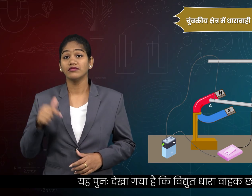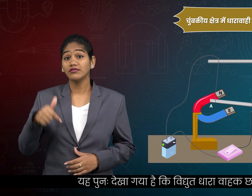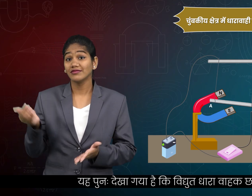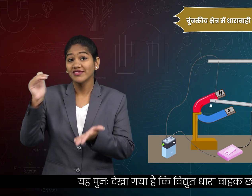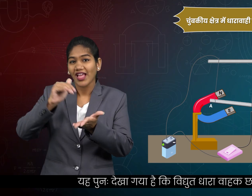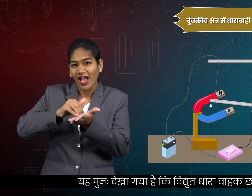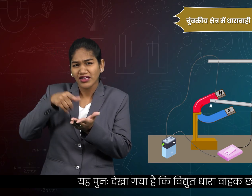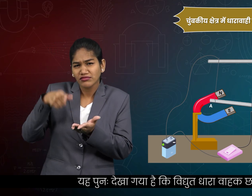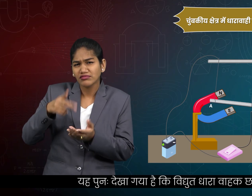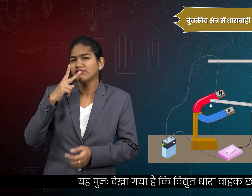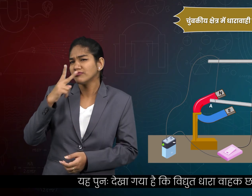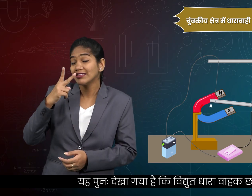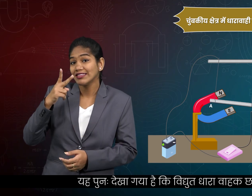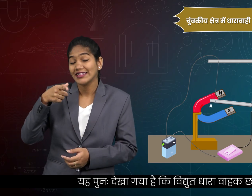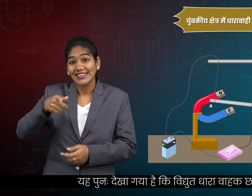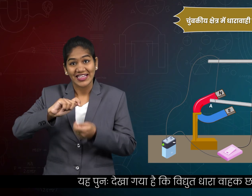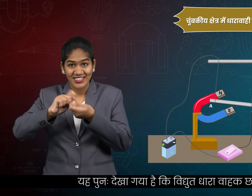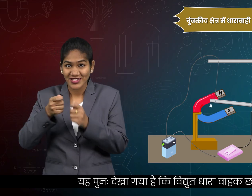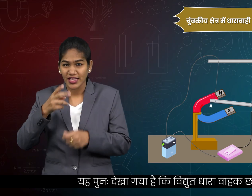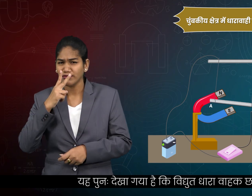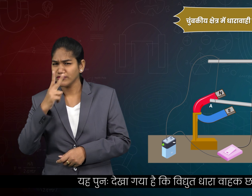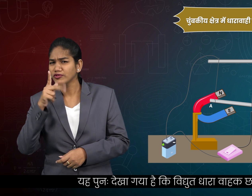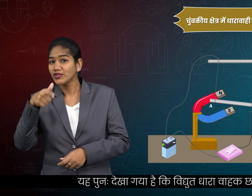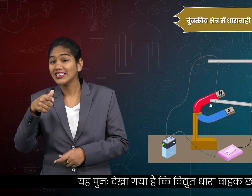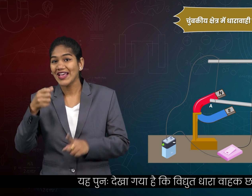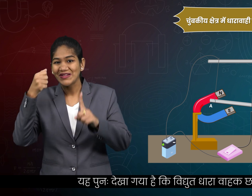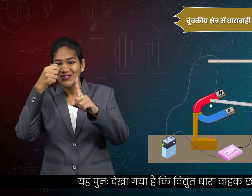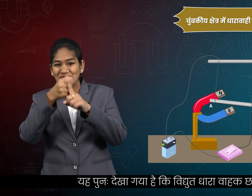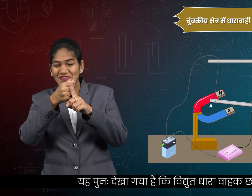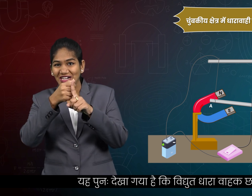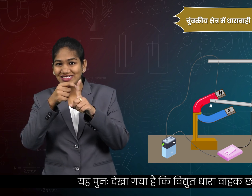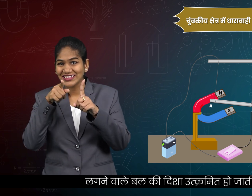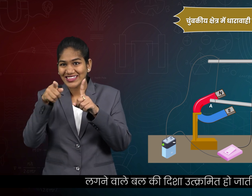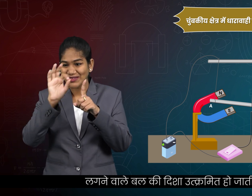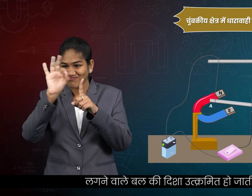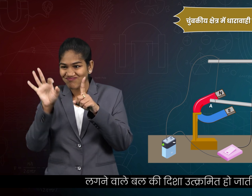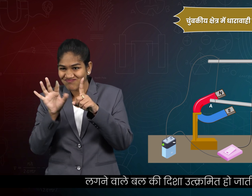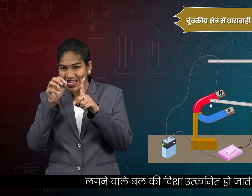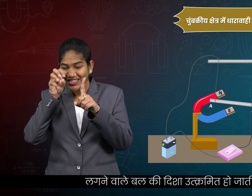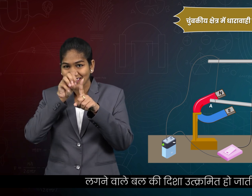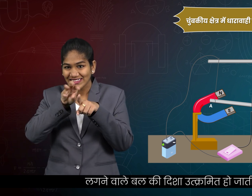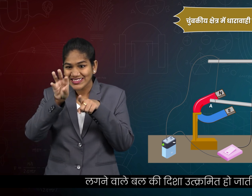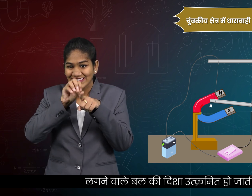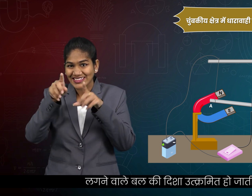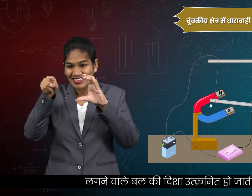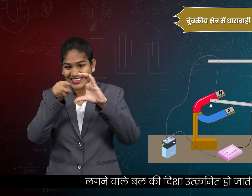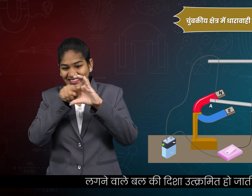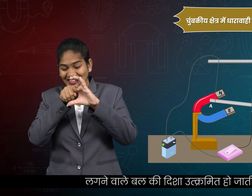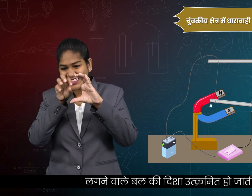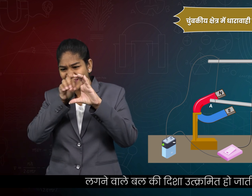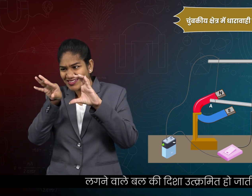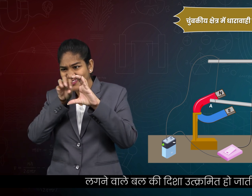यह पुनः देखा गया है कि विद्युत धारा वाहक छड़ पर लगने वाले बल की